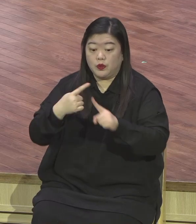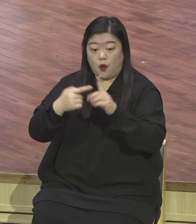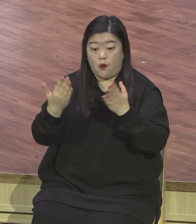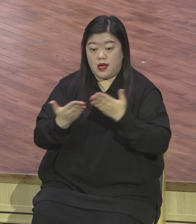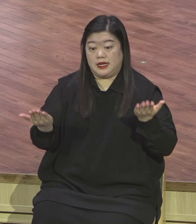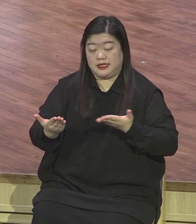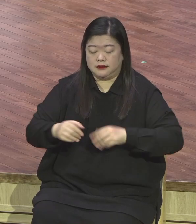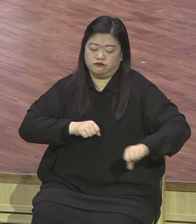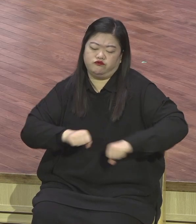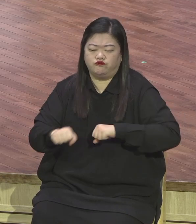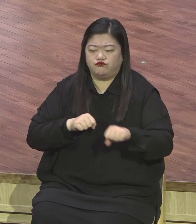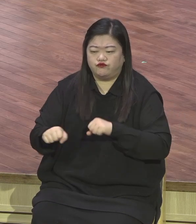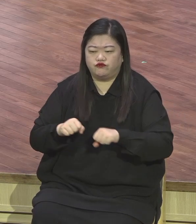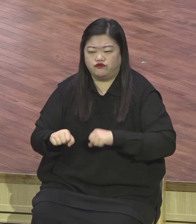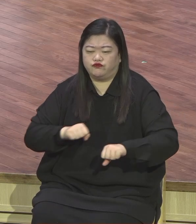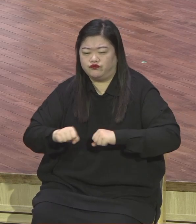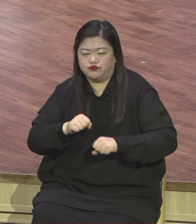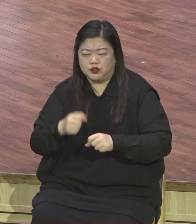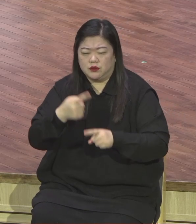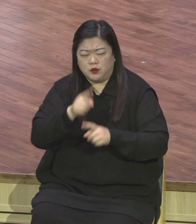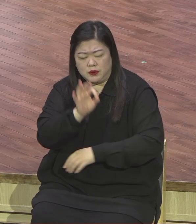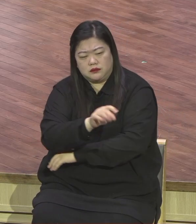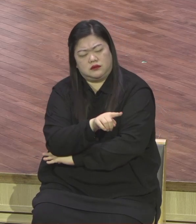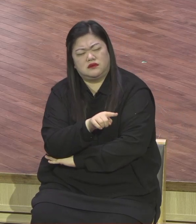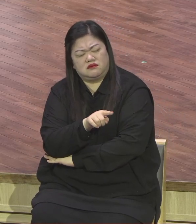발생합니다. 도대체 저 사람 왜 저럴까